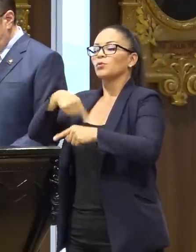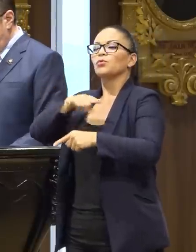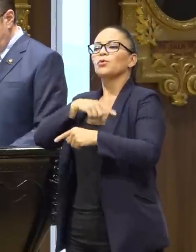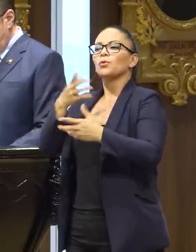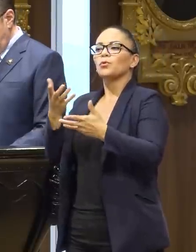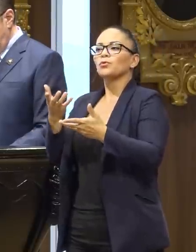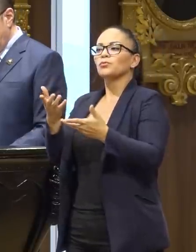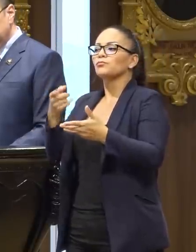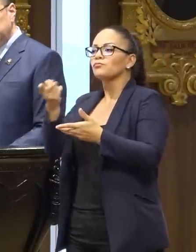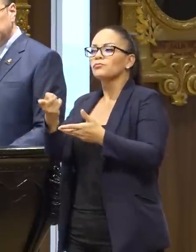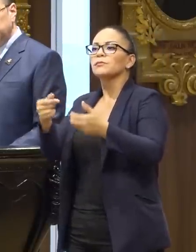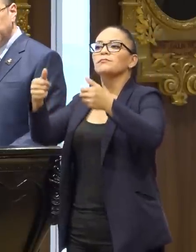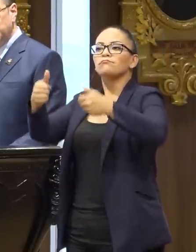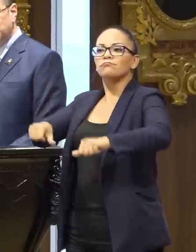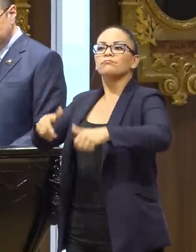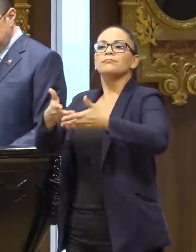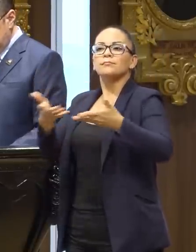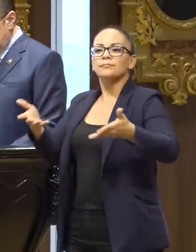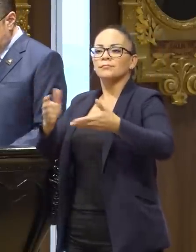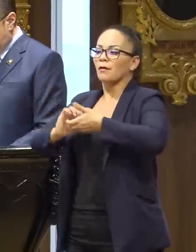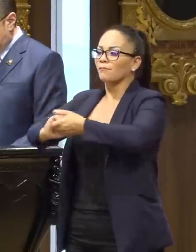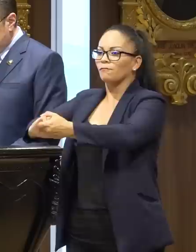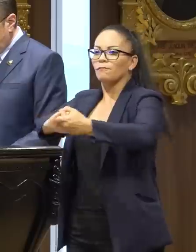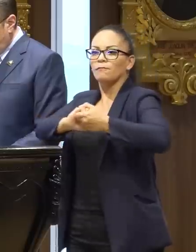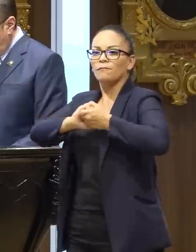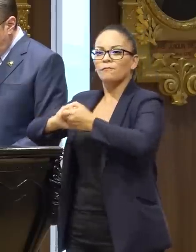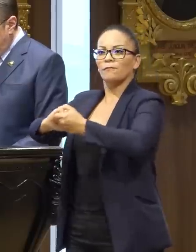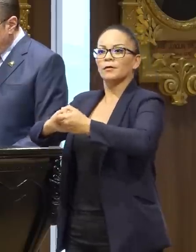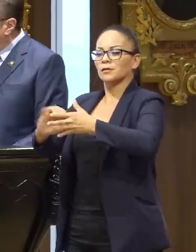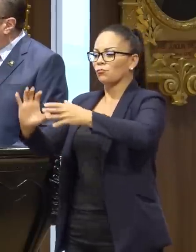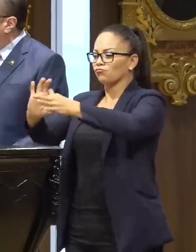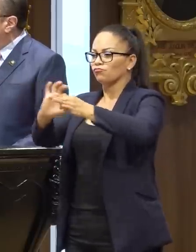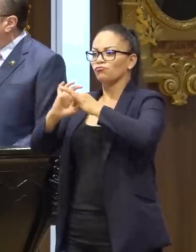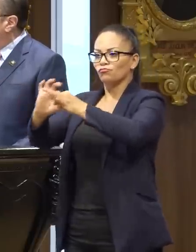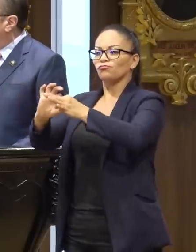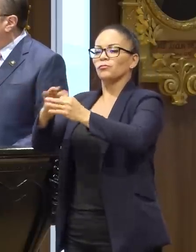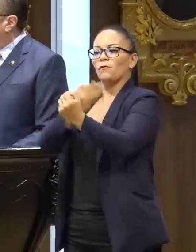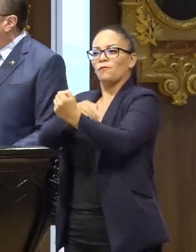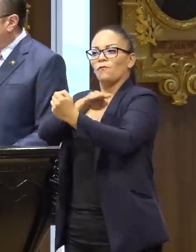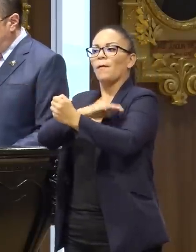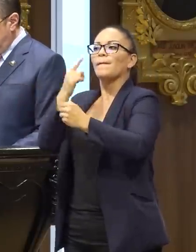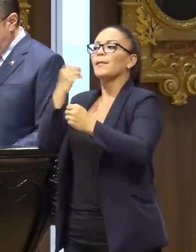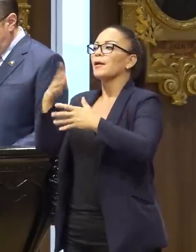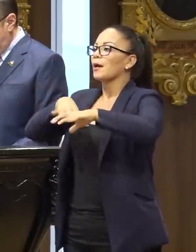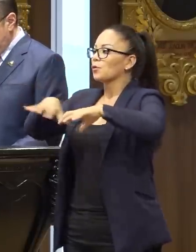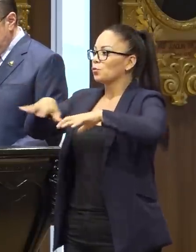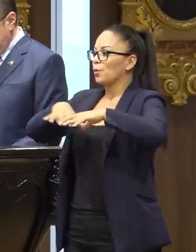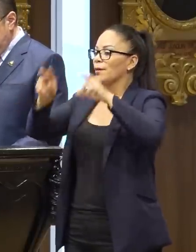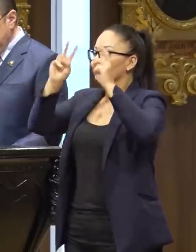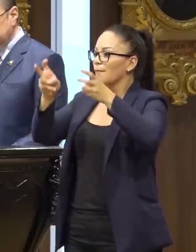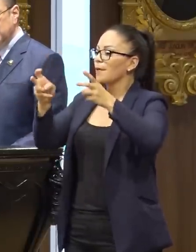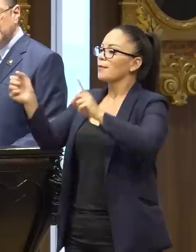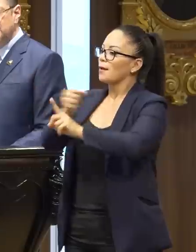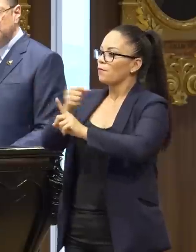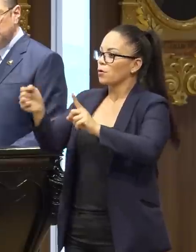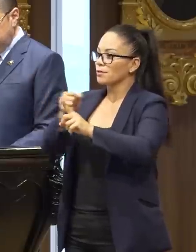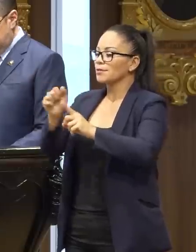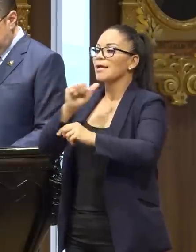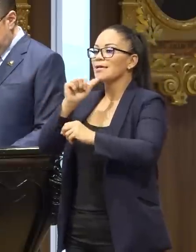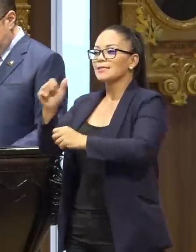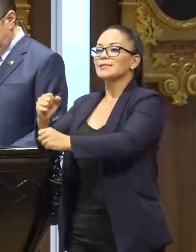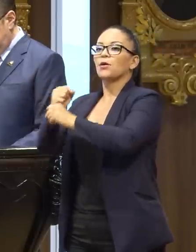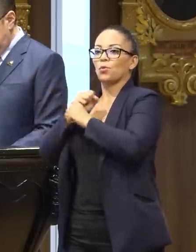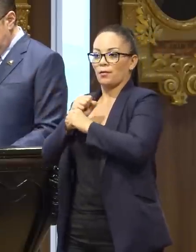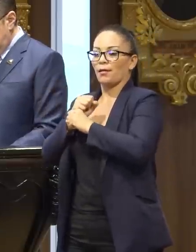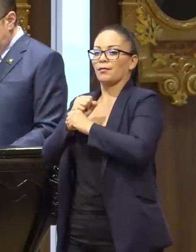propusimos unir nuestras fuerzas para actuar sobre el problema de la violencia y la